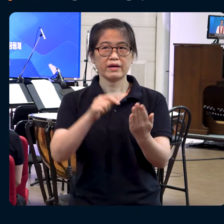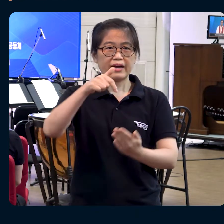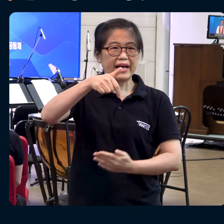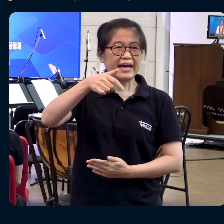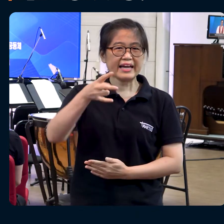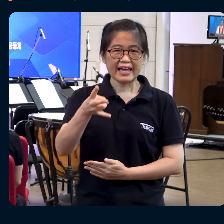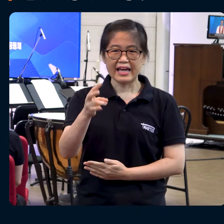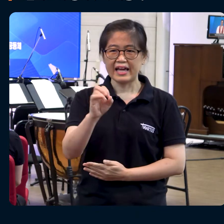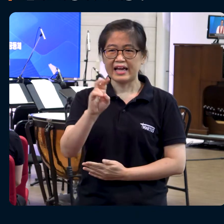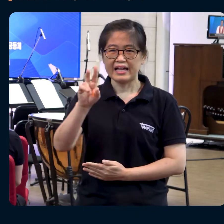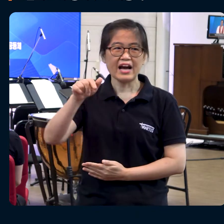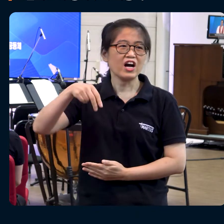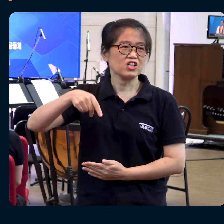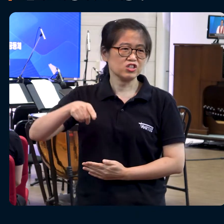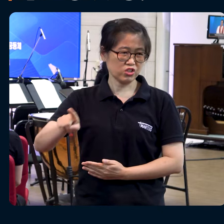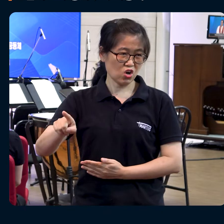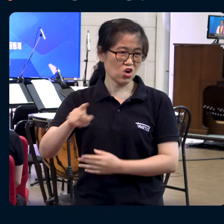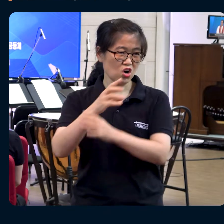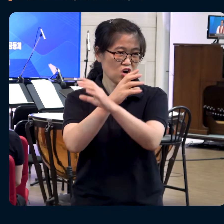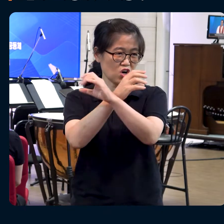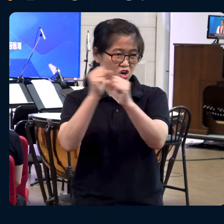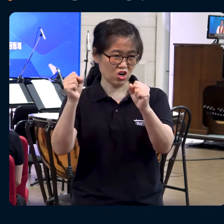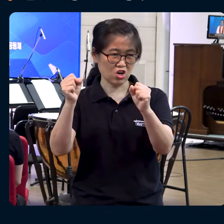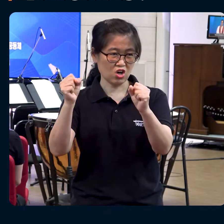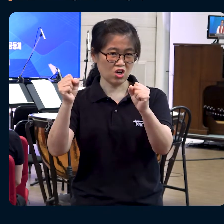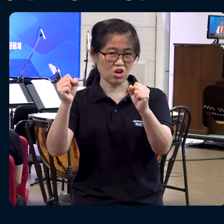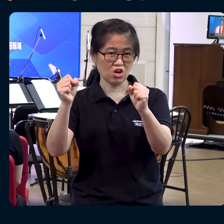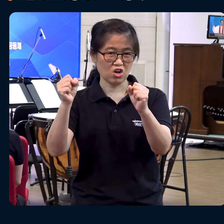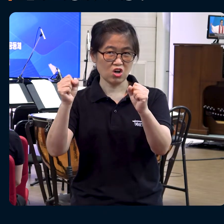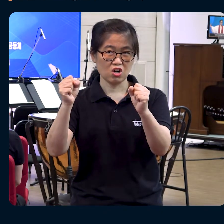그게 계약서였습니다. 계약서.